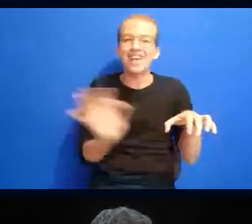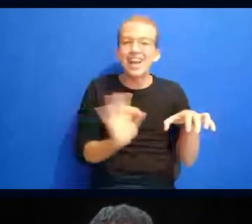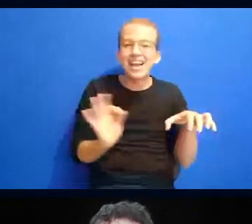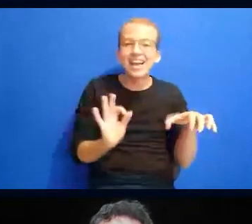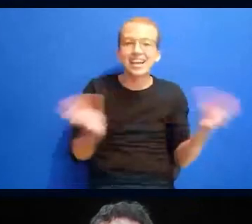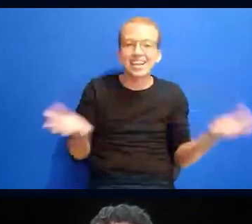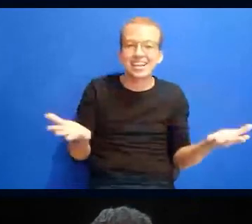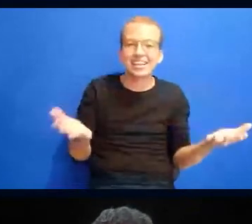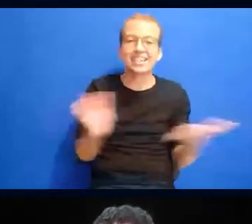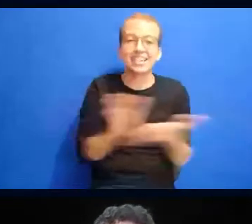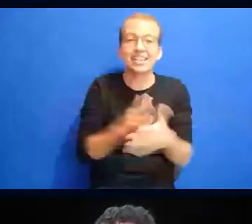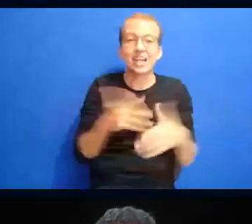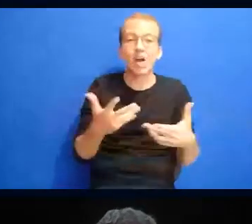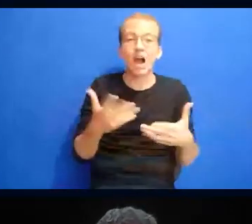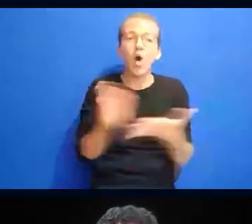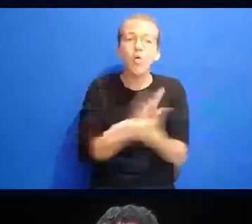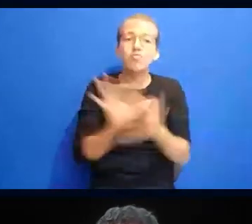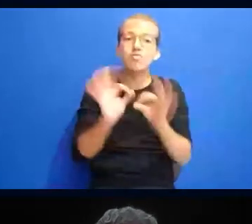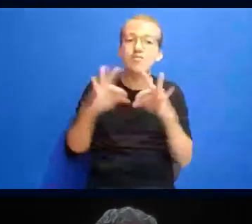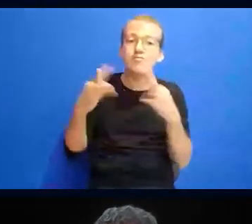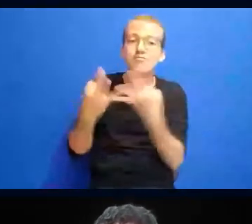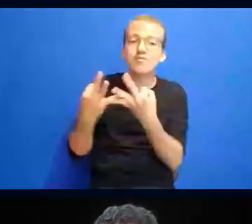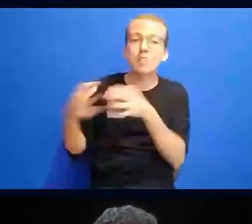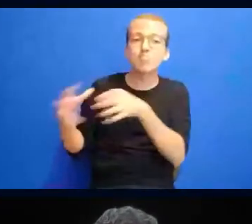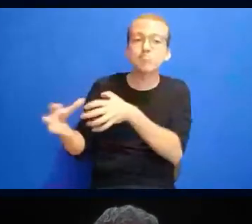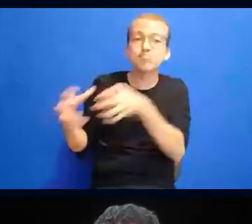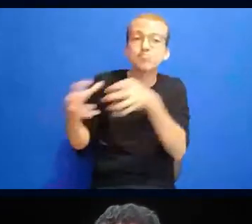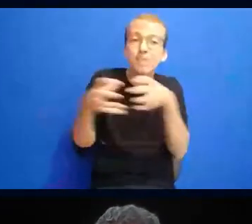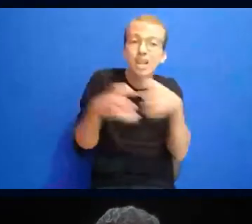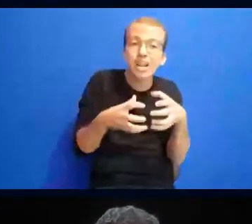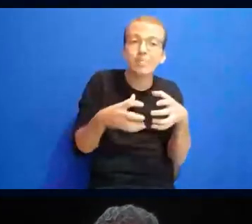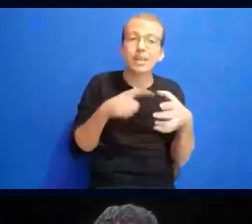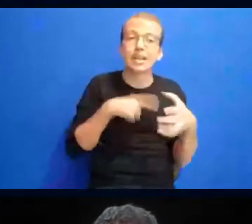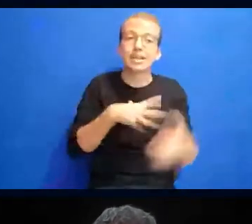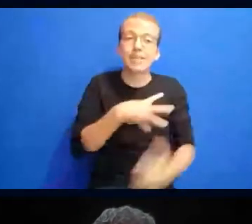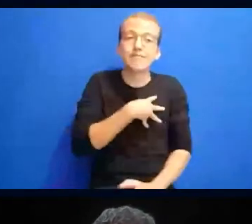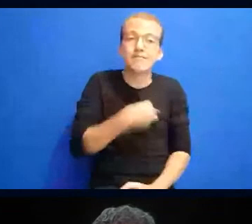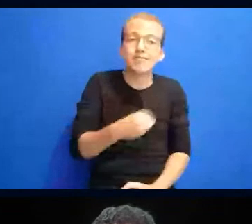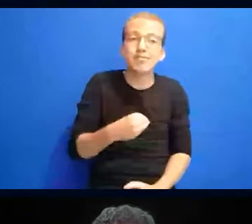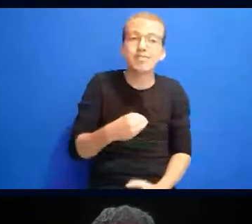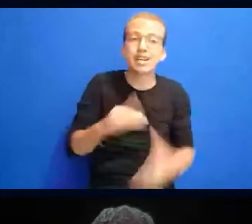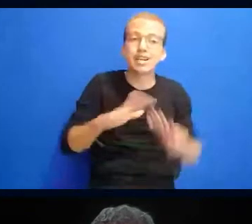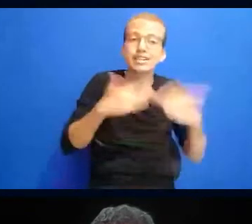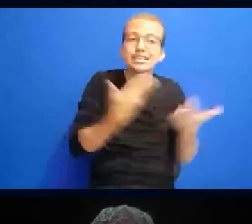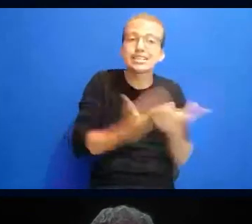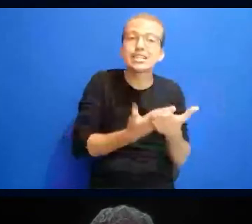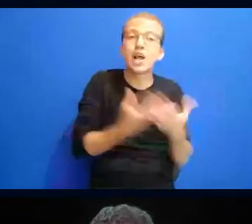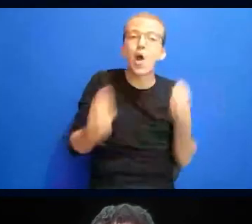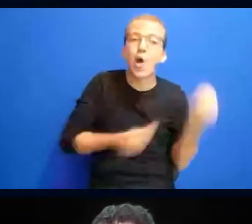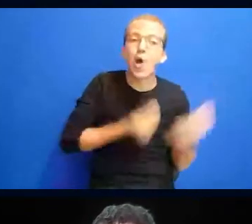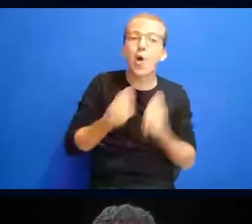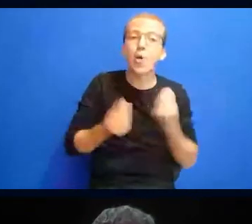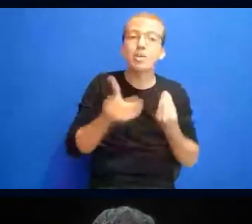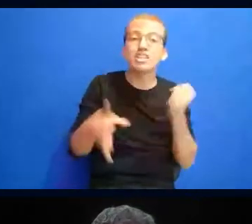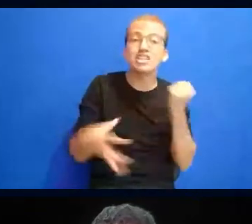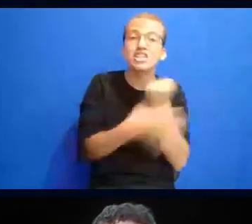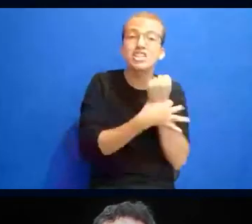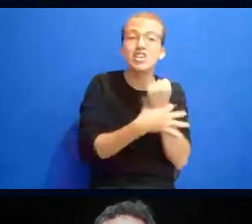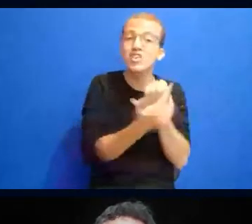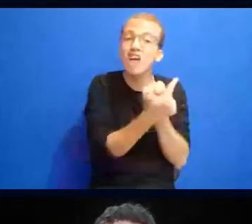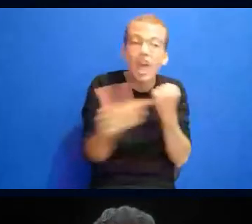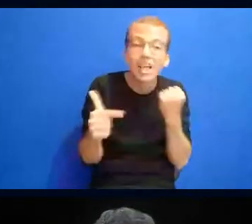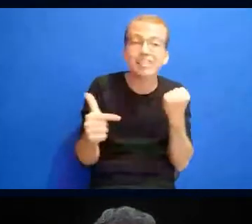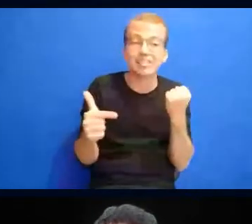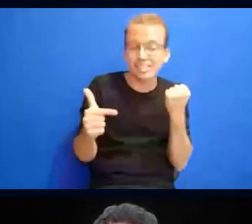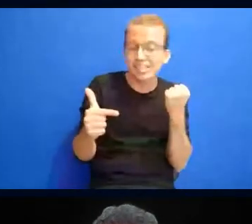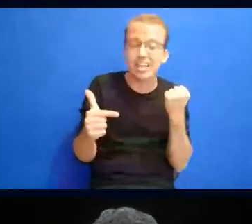filhos, né, ou até mesmo em idade escolar, eles não são protegidos para que eles possam ingressar à escola e ter